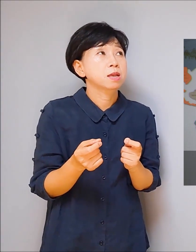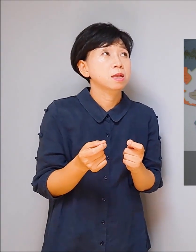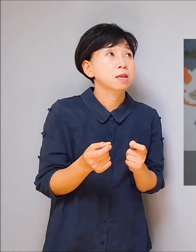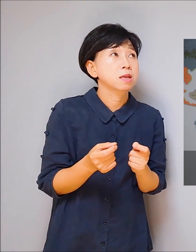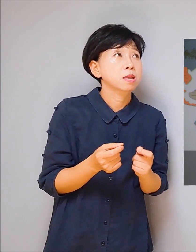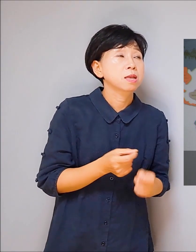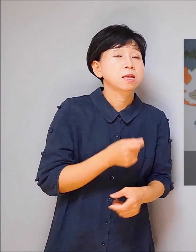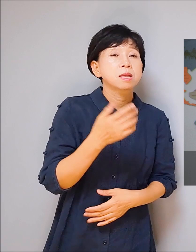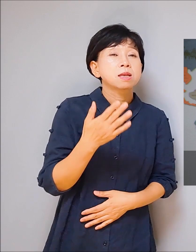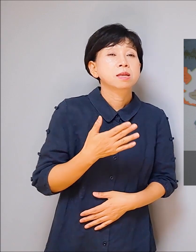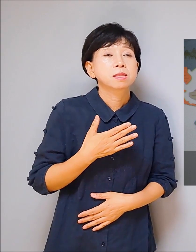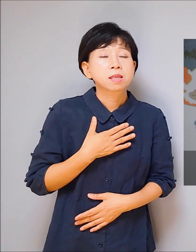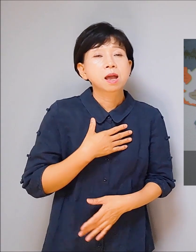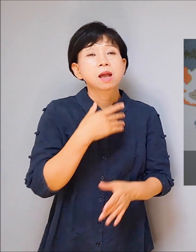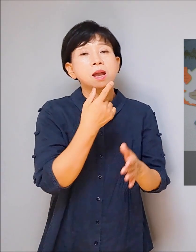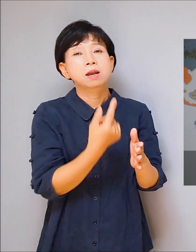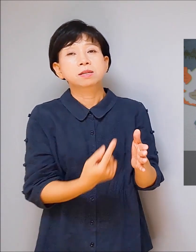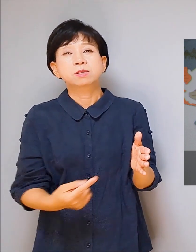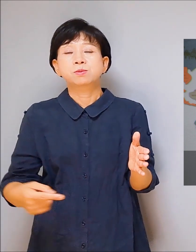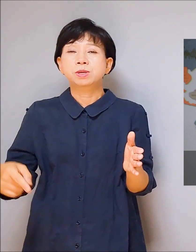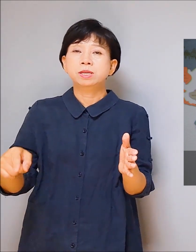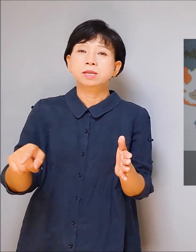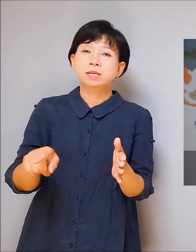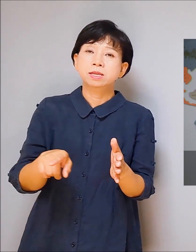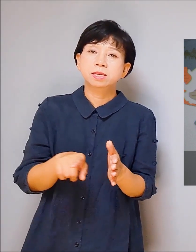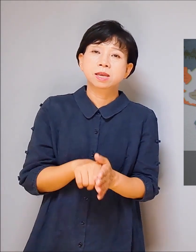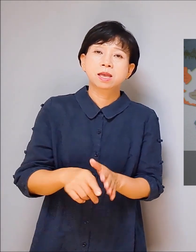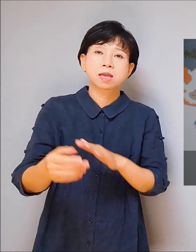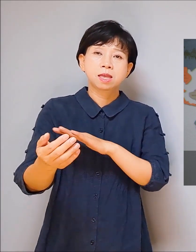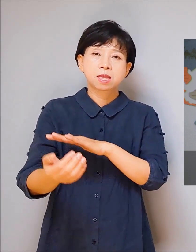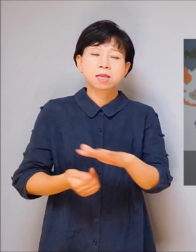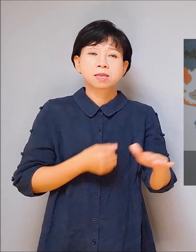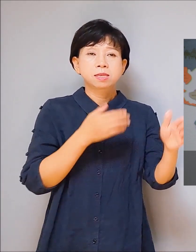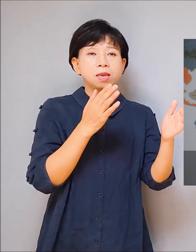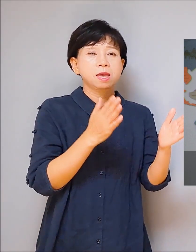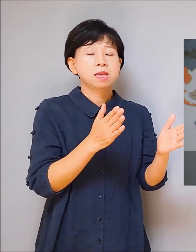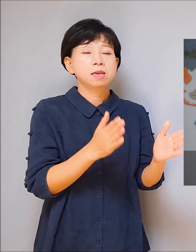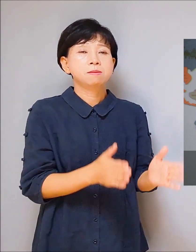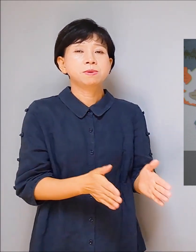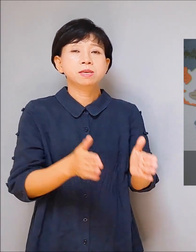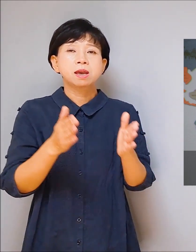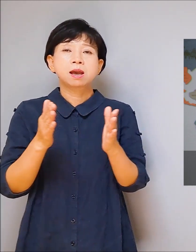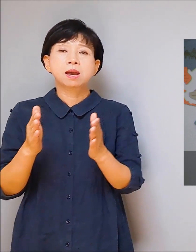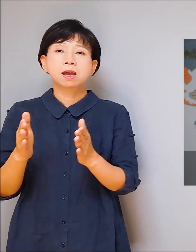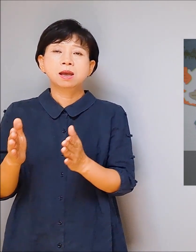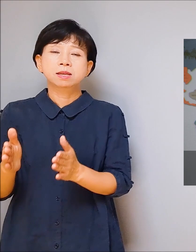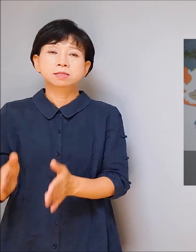위해 예비하신, 나를 위해